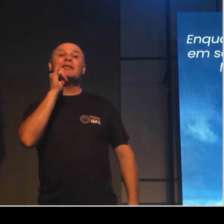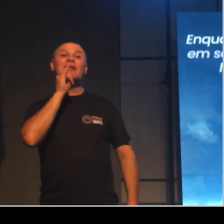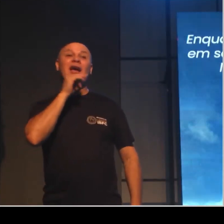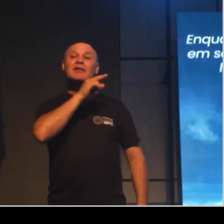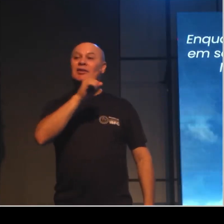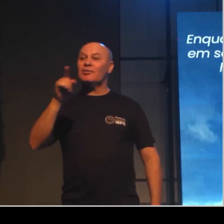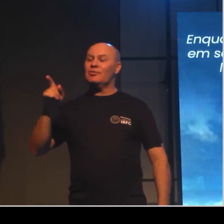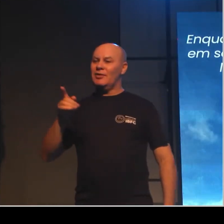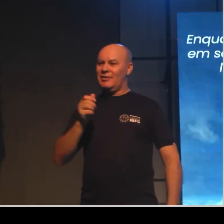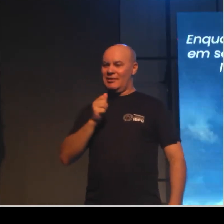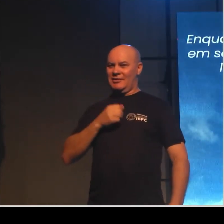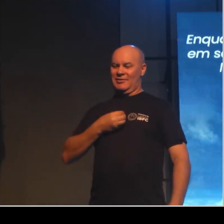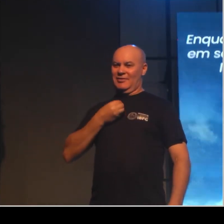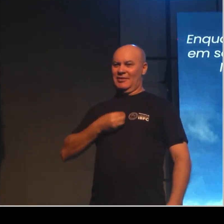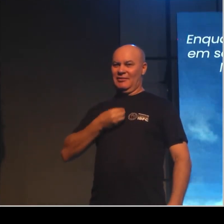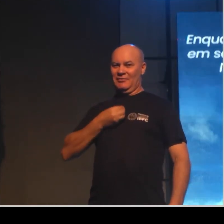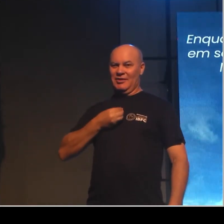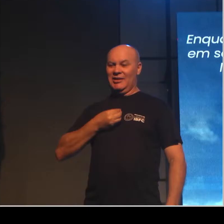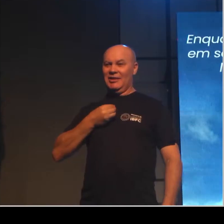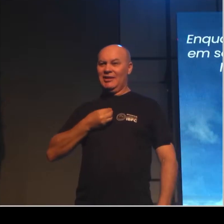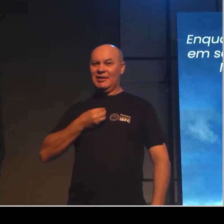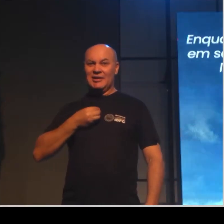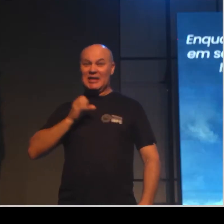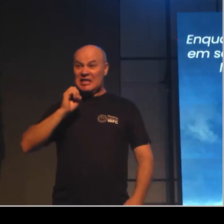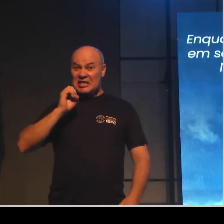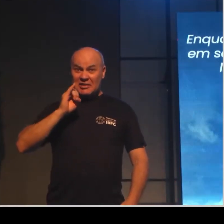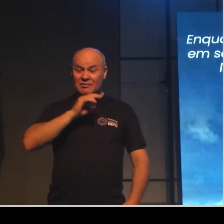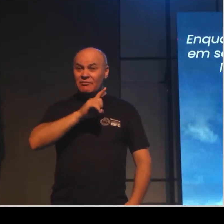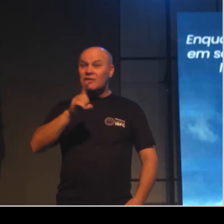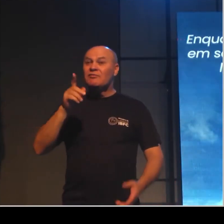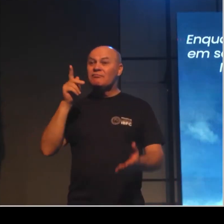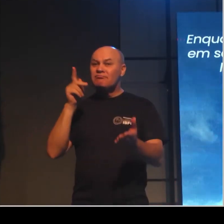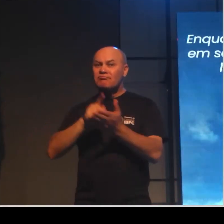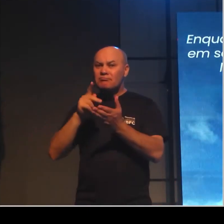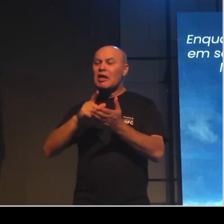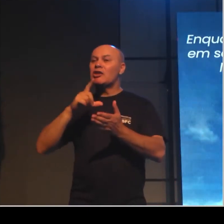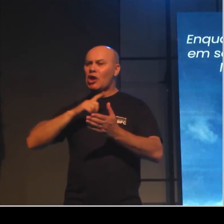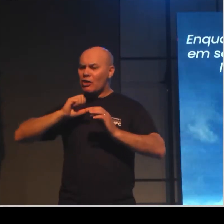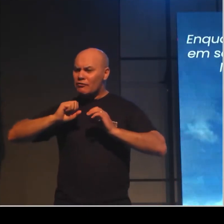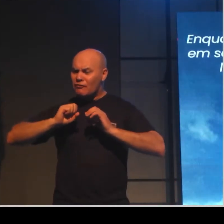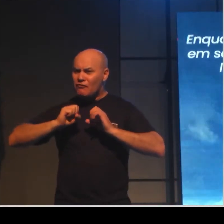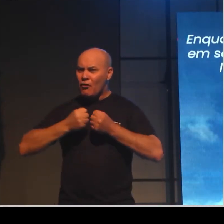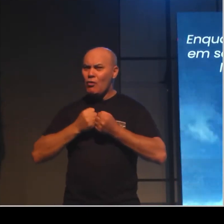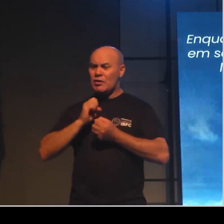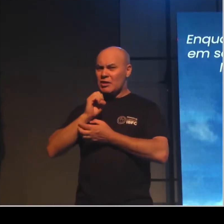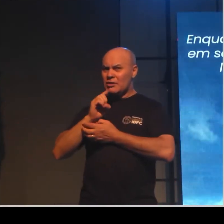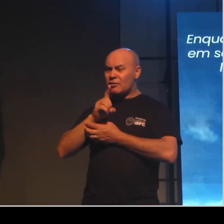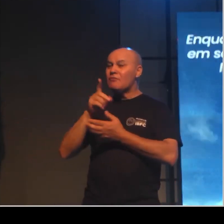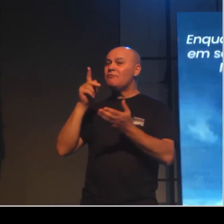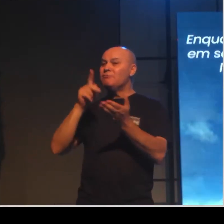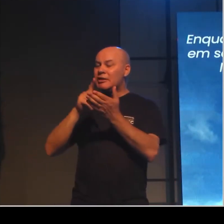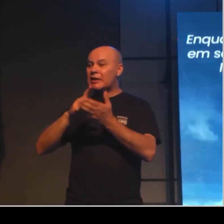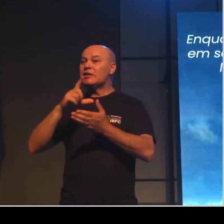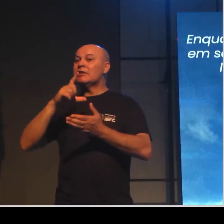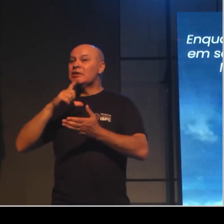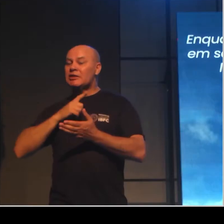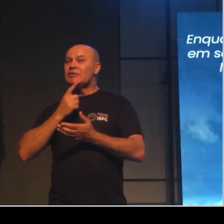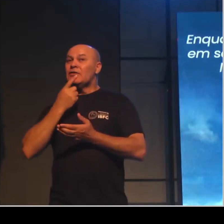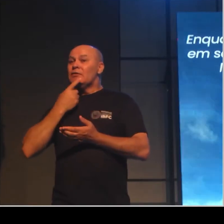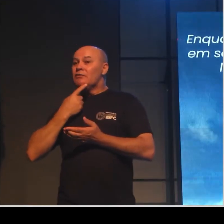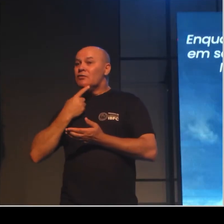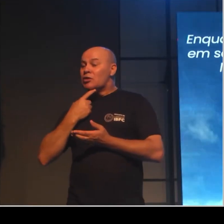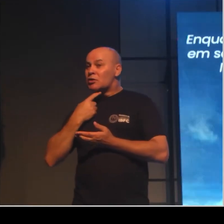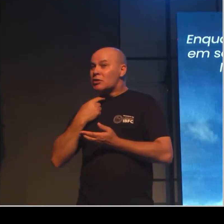de Deus é um plano maior, o plano de Deus é um plano bom. Veja o que ele diz através de Jeremias. Porque